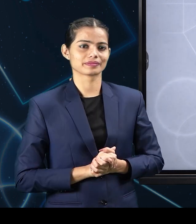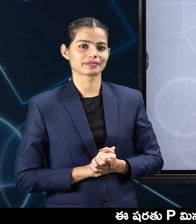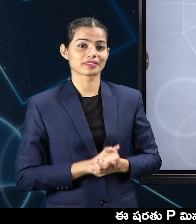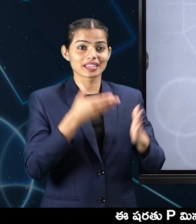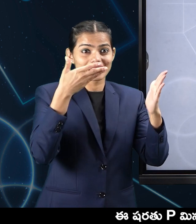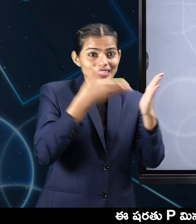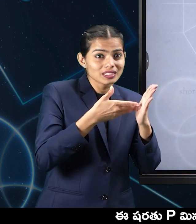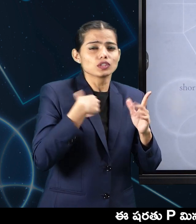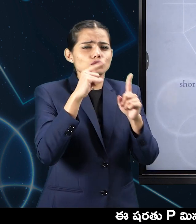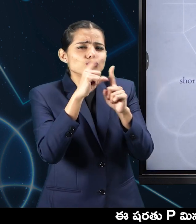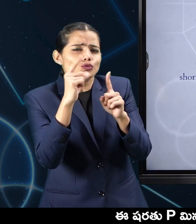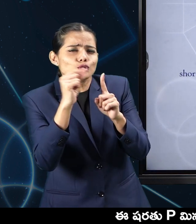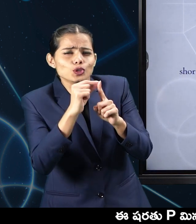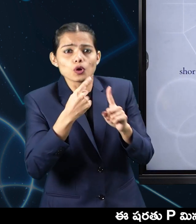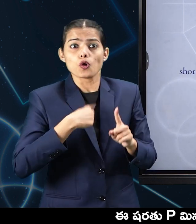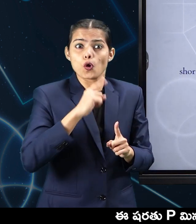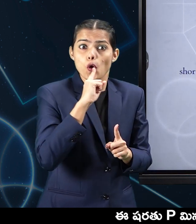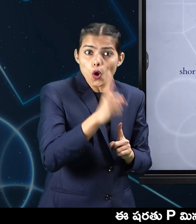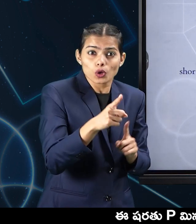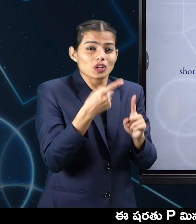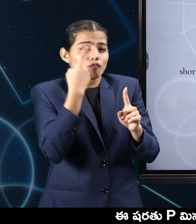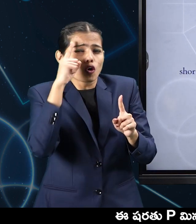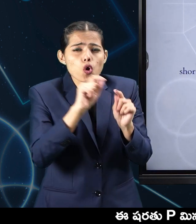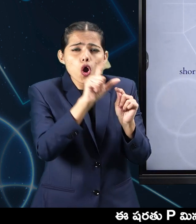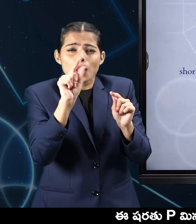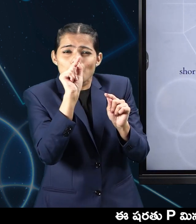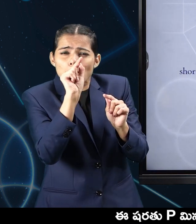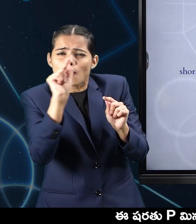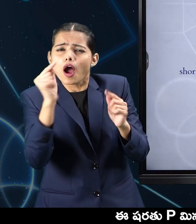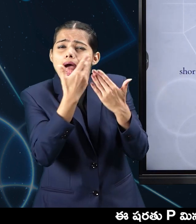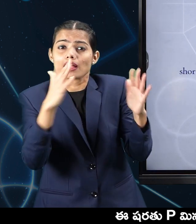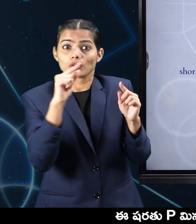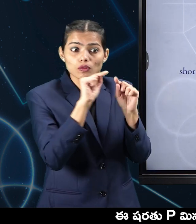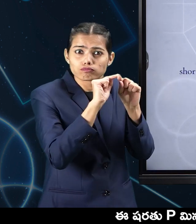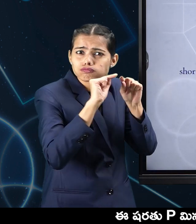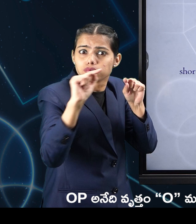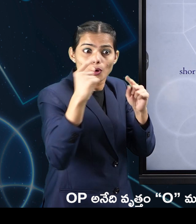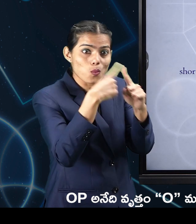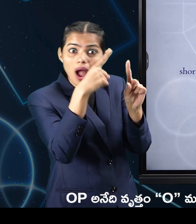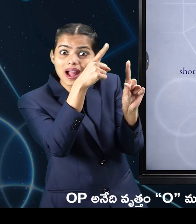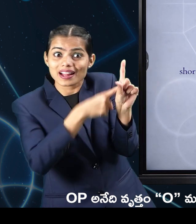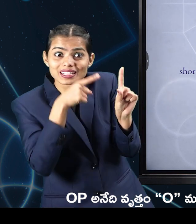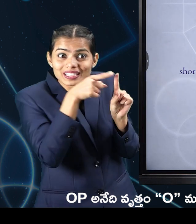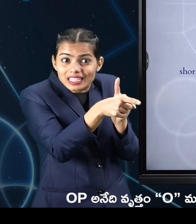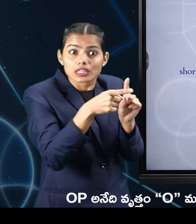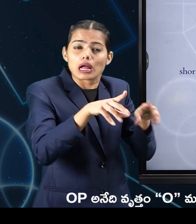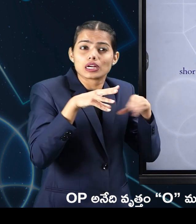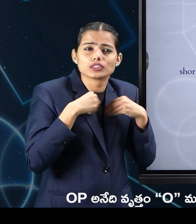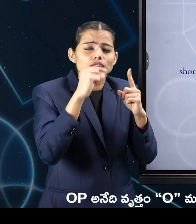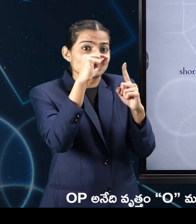ఈ షరతు P మినహా XYలోని అన్ని పాయింట్లకు కట్టుబడి ఉన్నందున OP అనేది వృత్తం O మధ్య